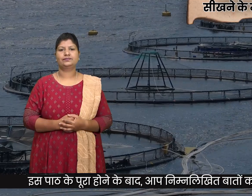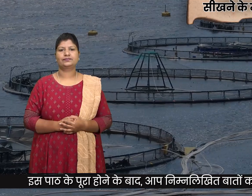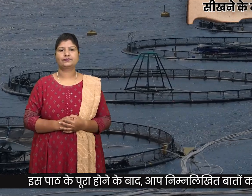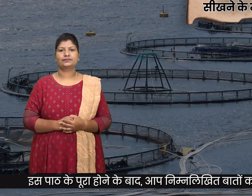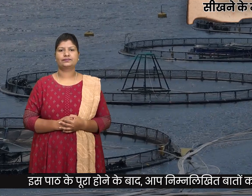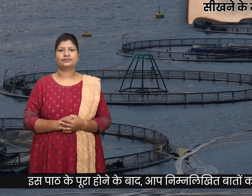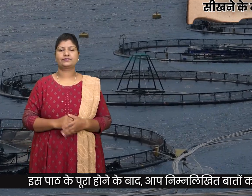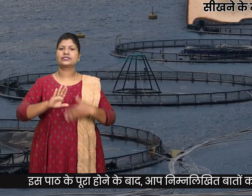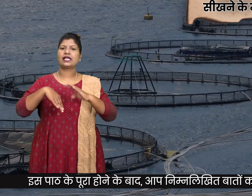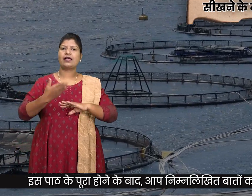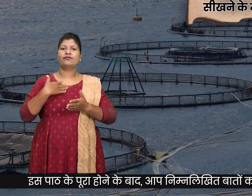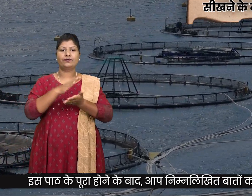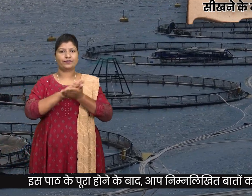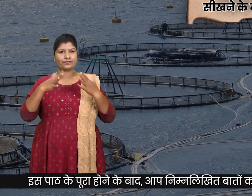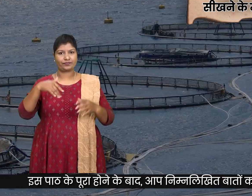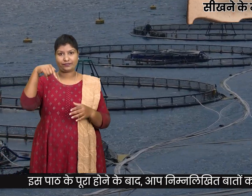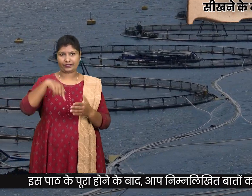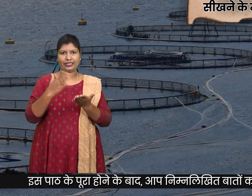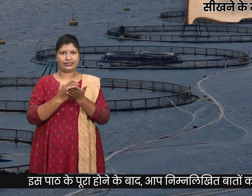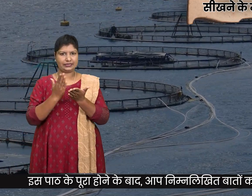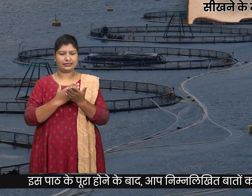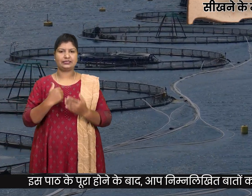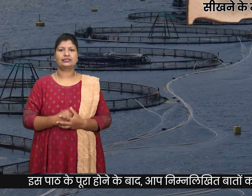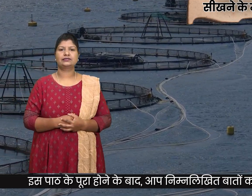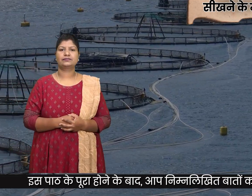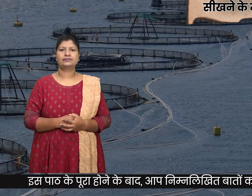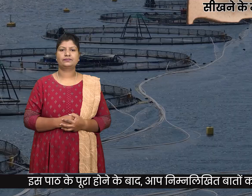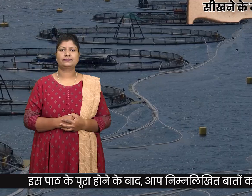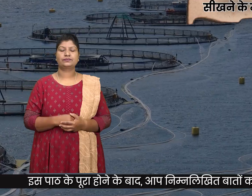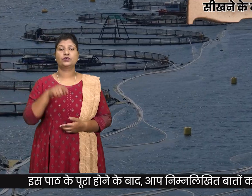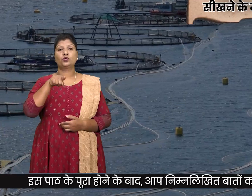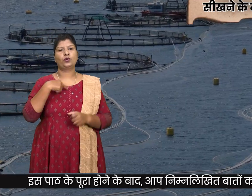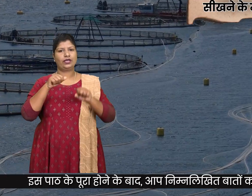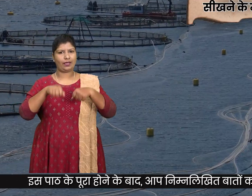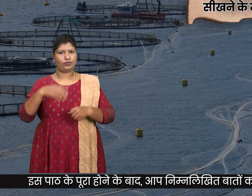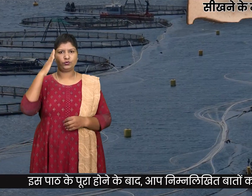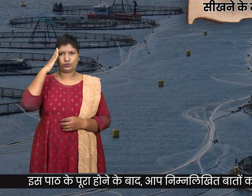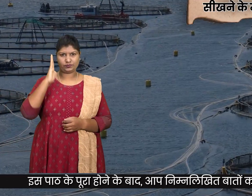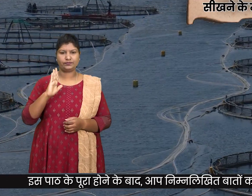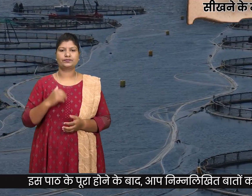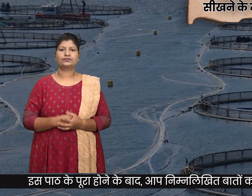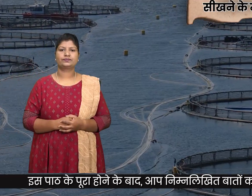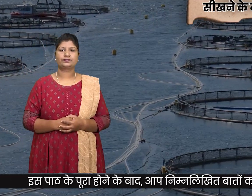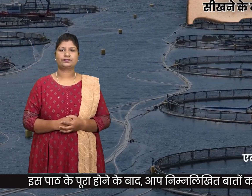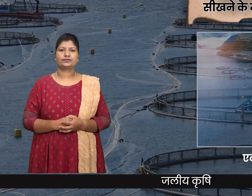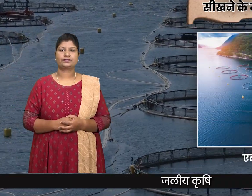इस पाठ के पूरा होने के बाद आप निम्नलिखित बातों को जानने में सक्षम होंगे।